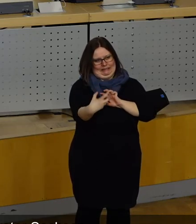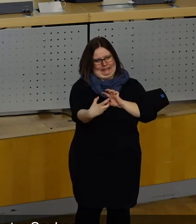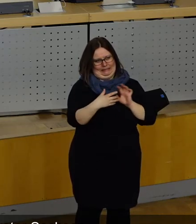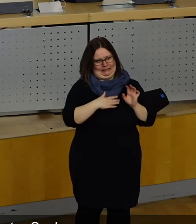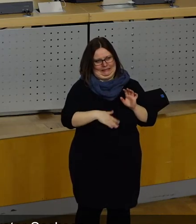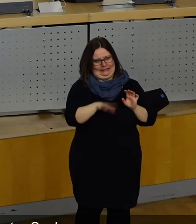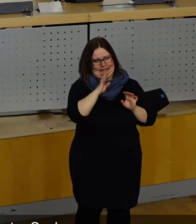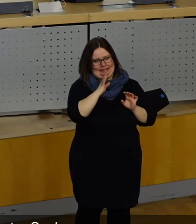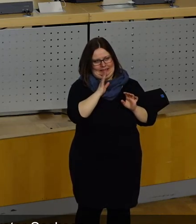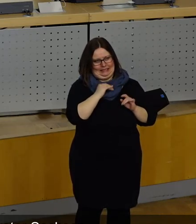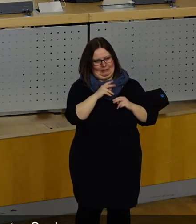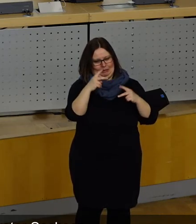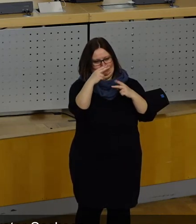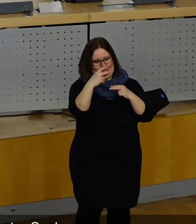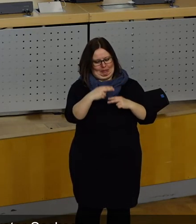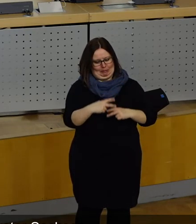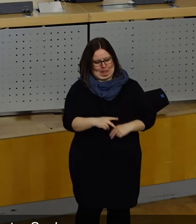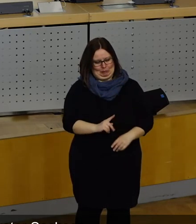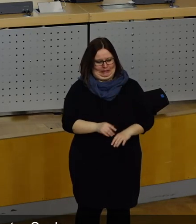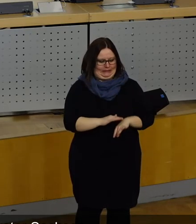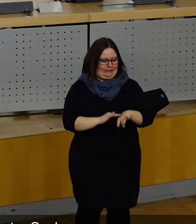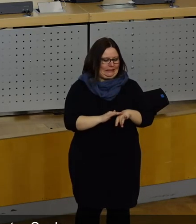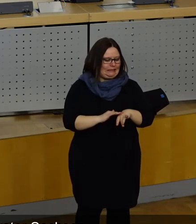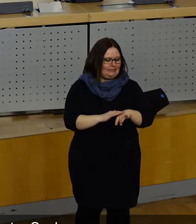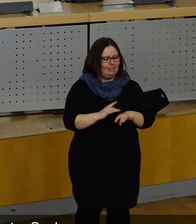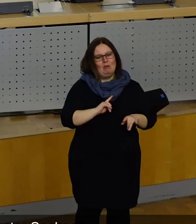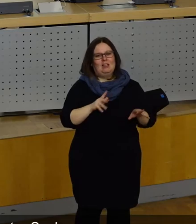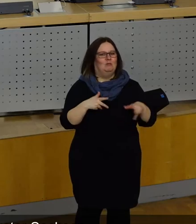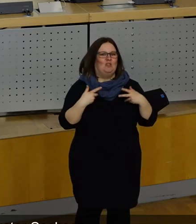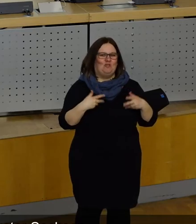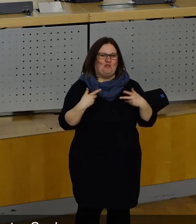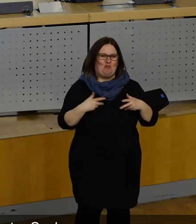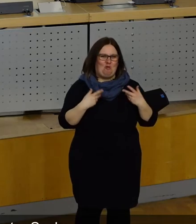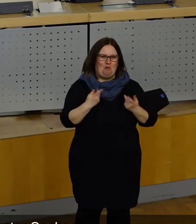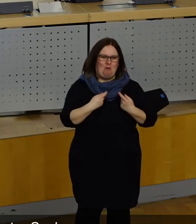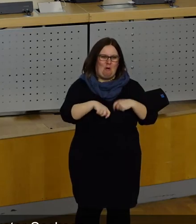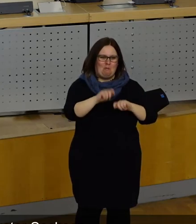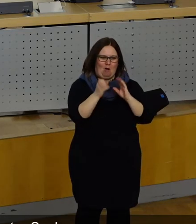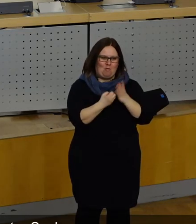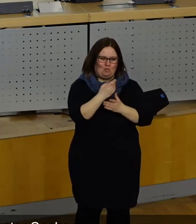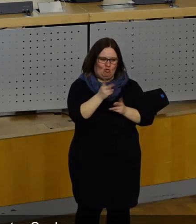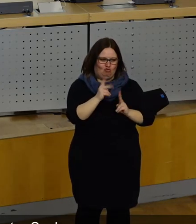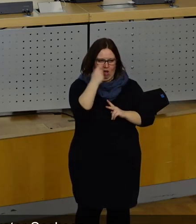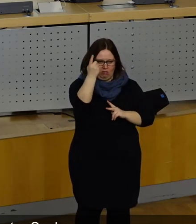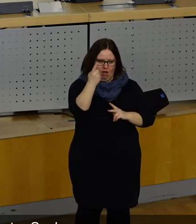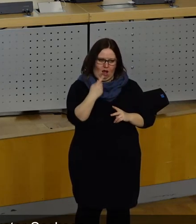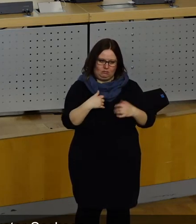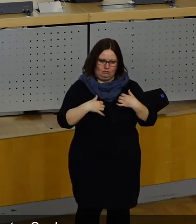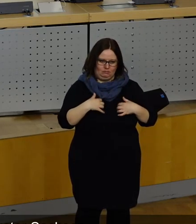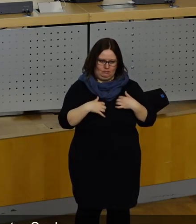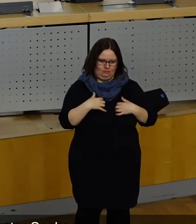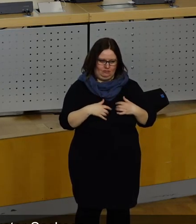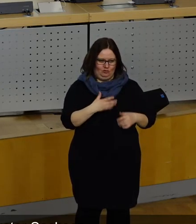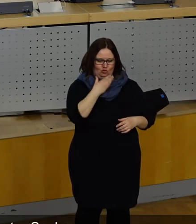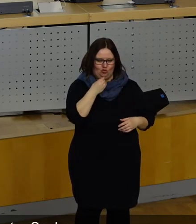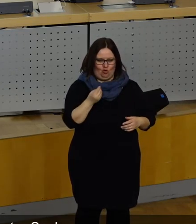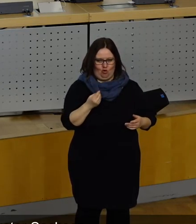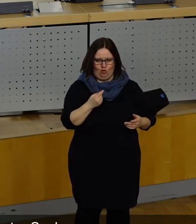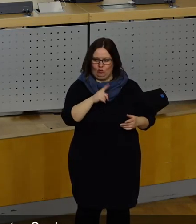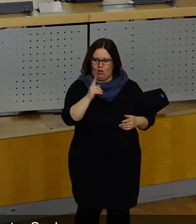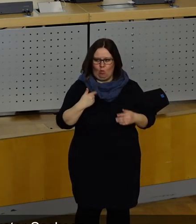bewusst war. Das gestehe ich gern zu. Ich bin sehr erfreut, dass Sie das Thema Baukultur als Stadtrat auf die Tagesordnung genommen haben und offenbar